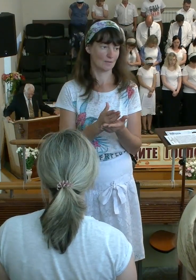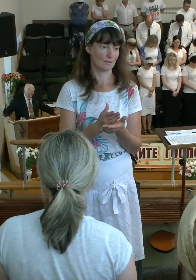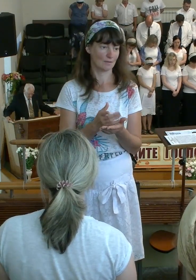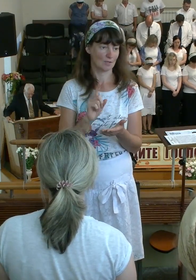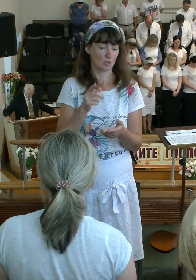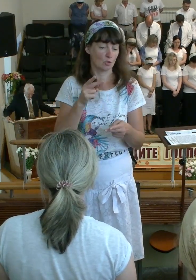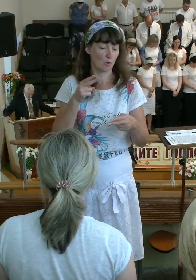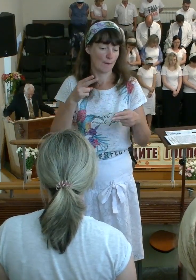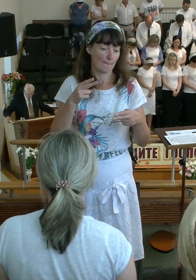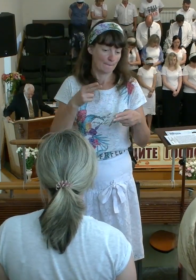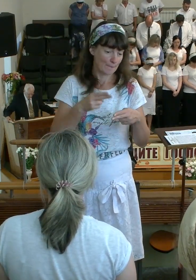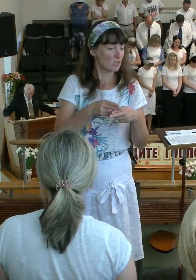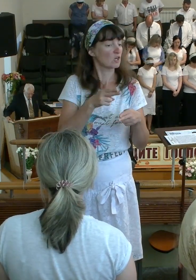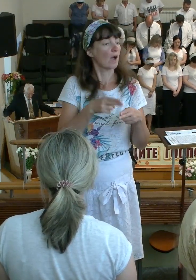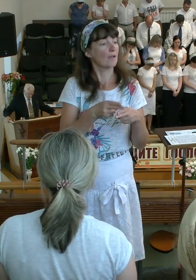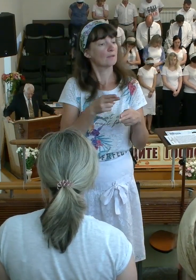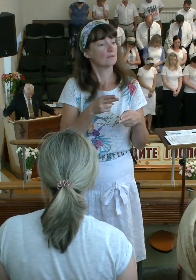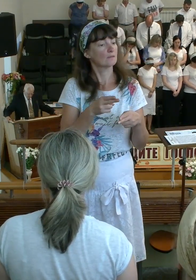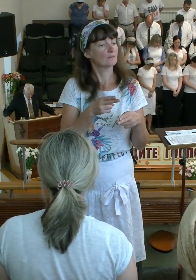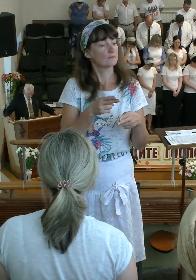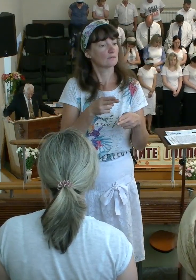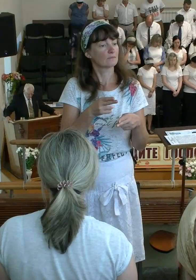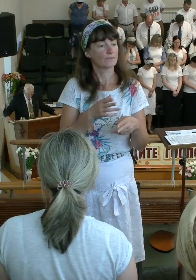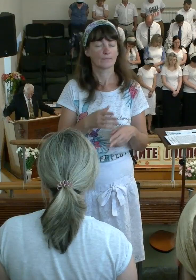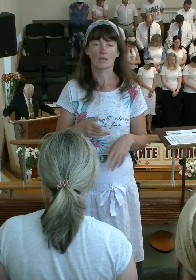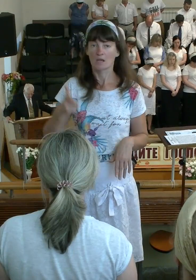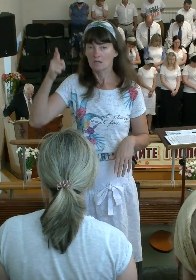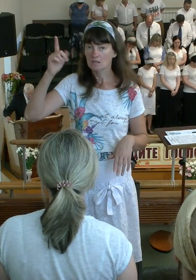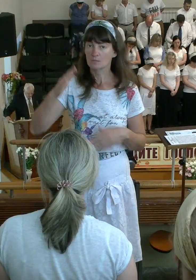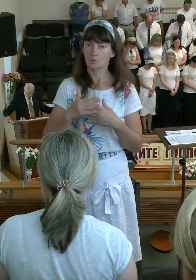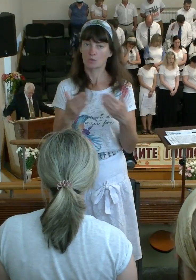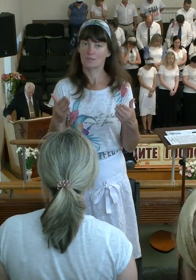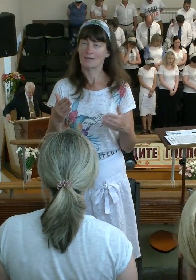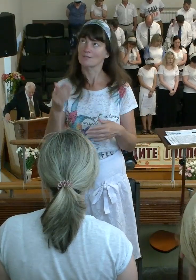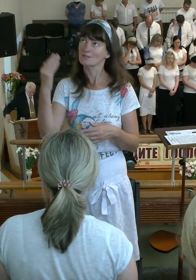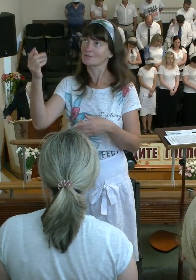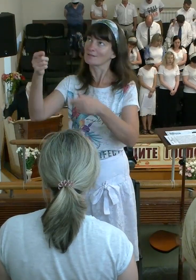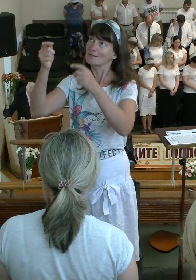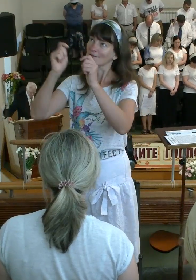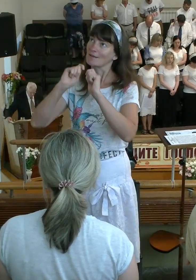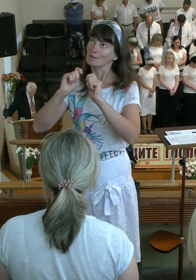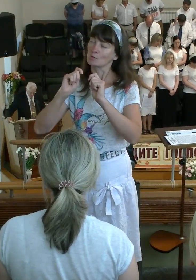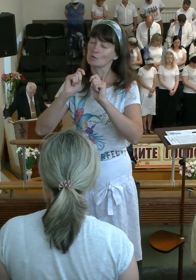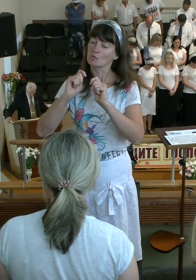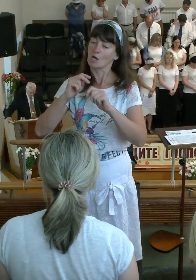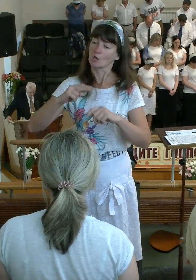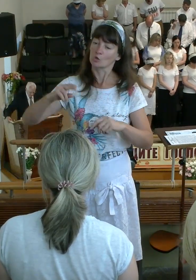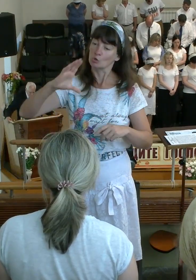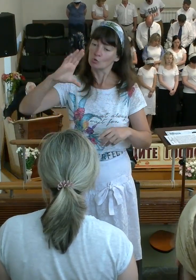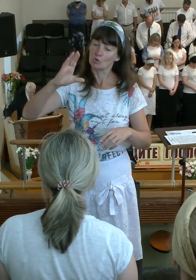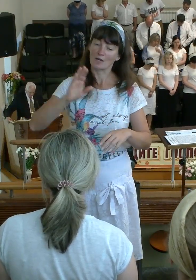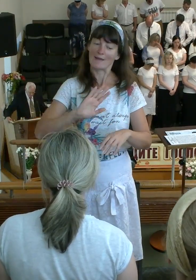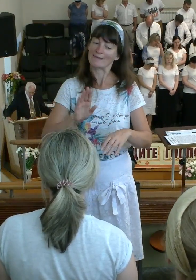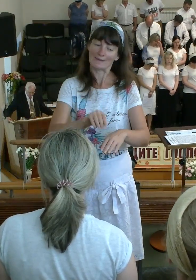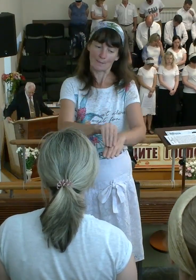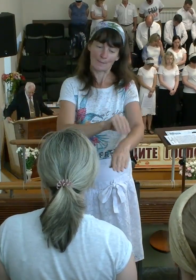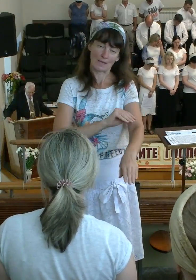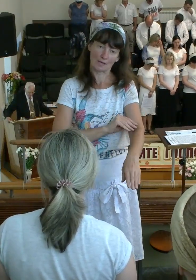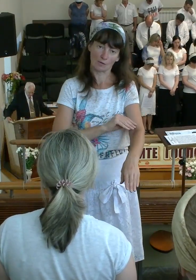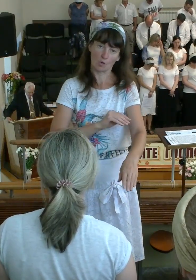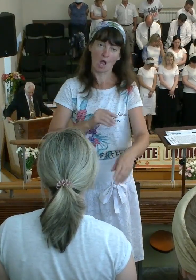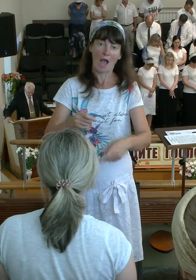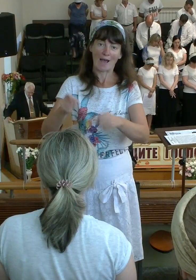что мешает. Господь наш, Ты даешь Духа Своего не меру, но